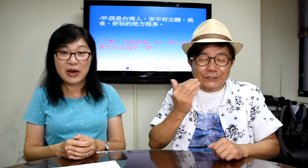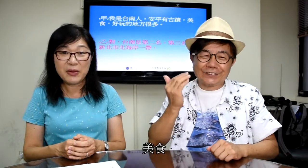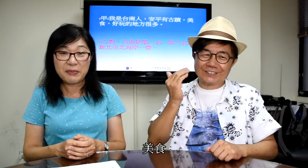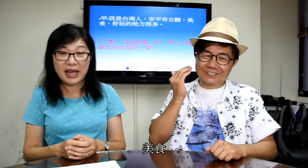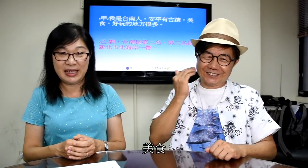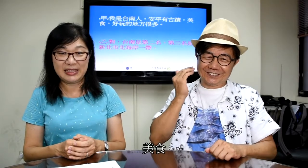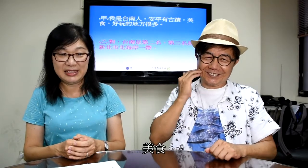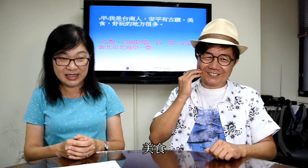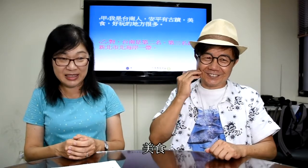美食